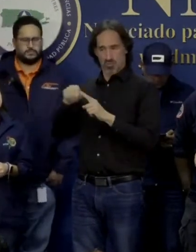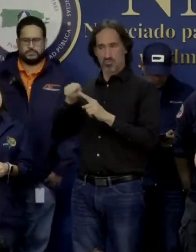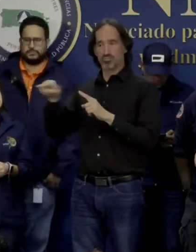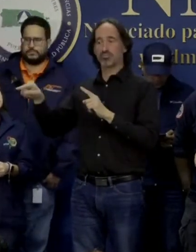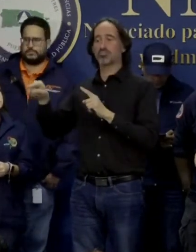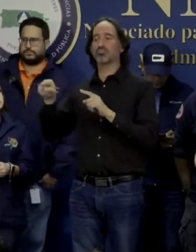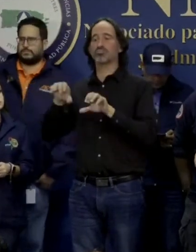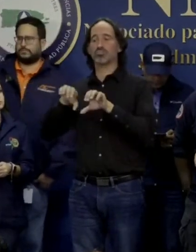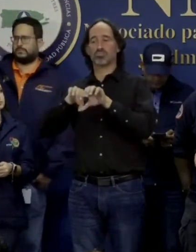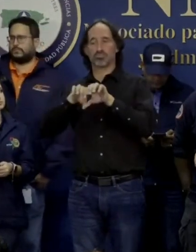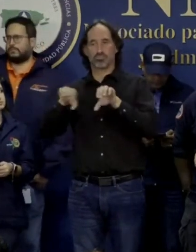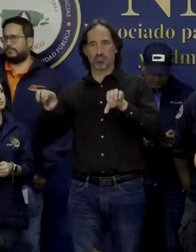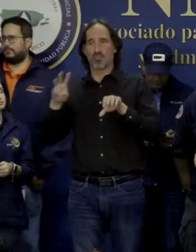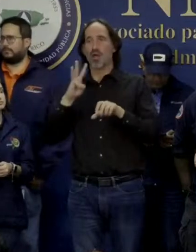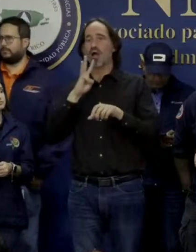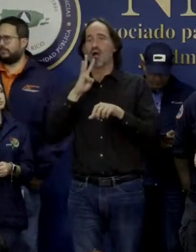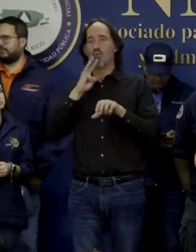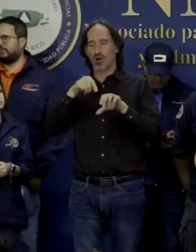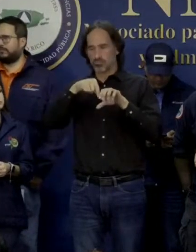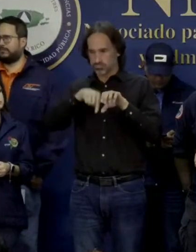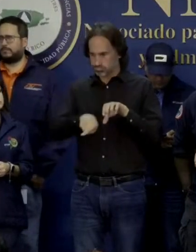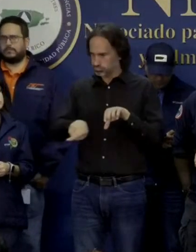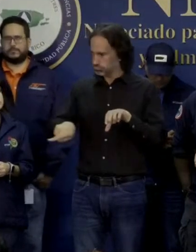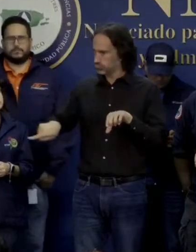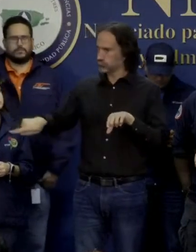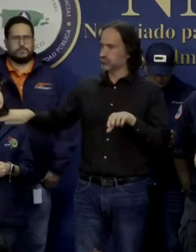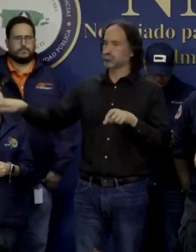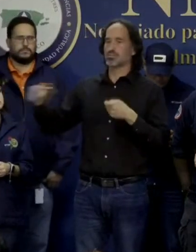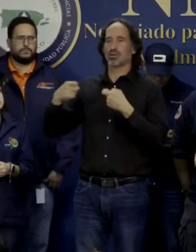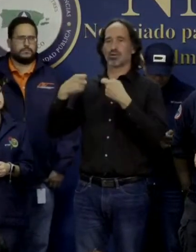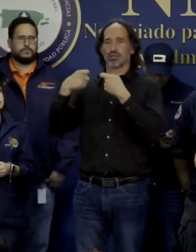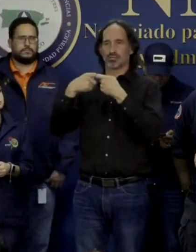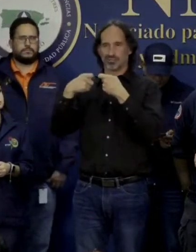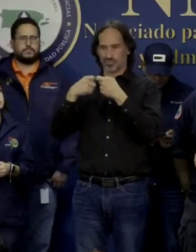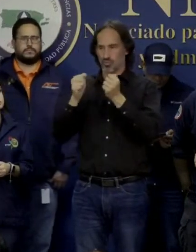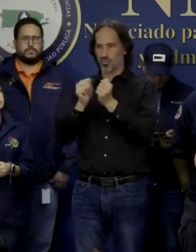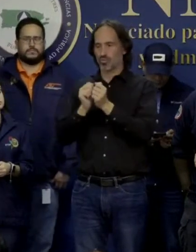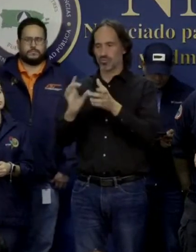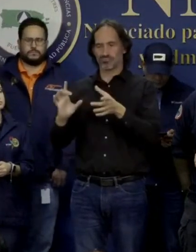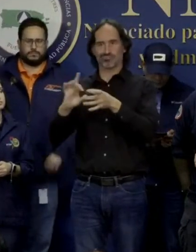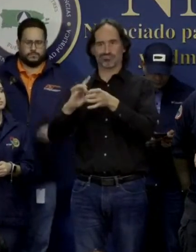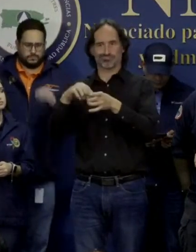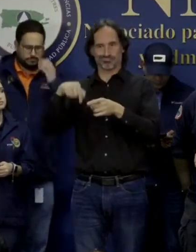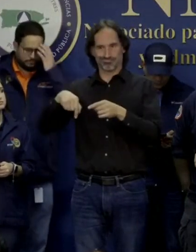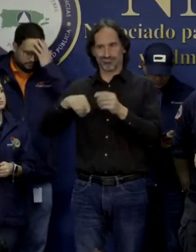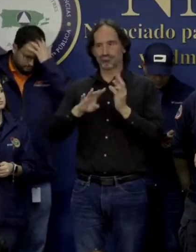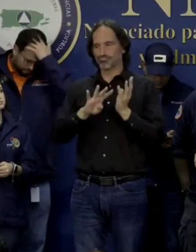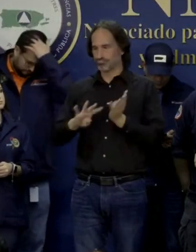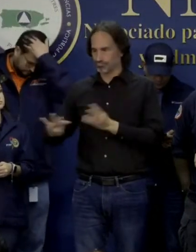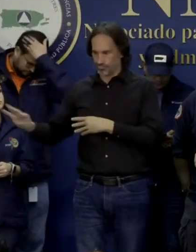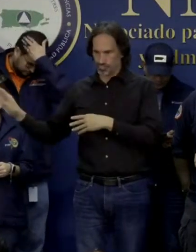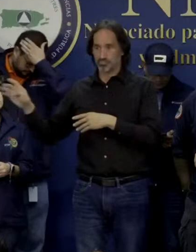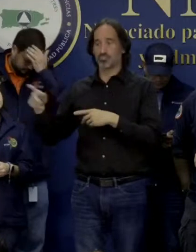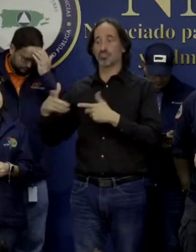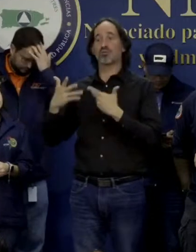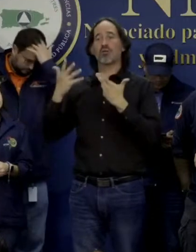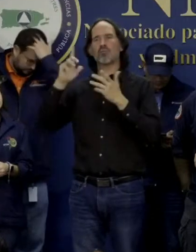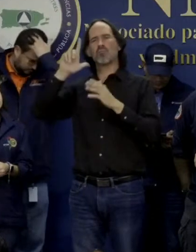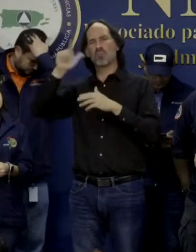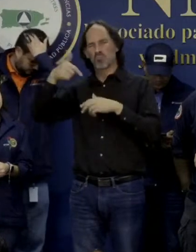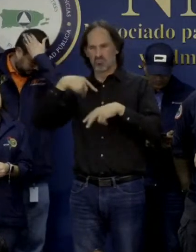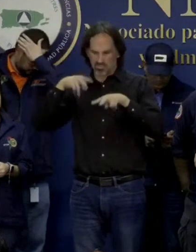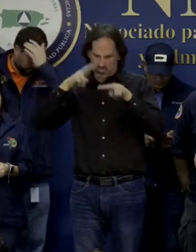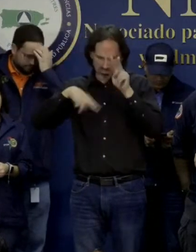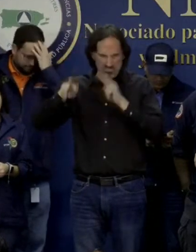con Luma para, según se vayan energizando circuitos, luego de las inspecciones que se requieren, algunos tardarán más que otros por